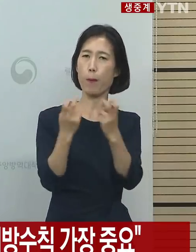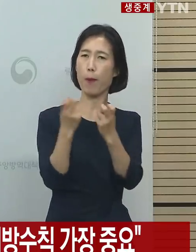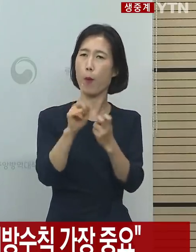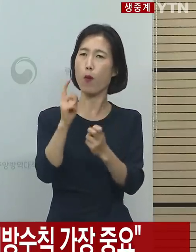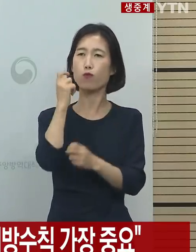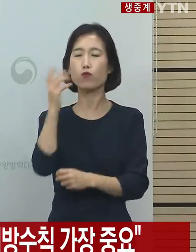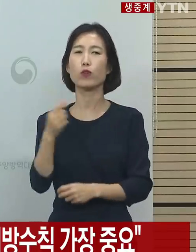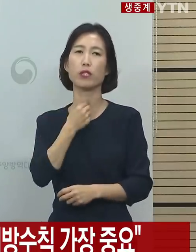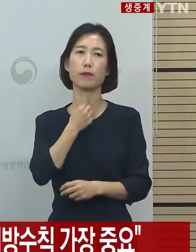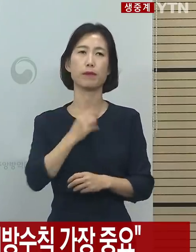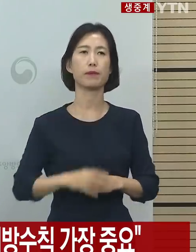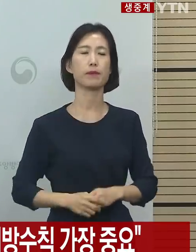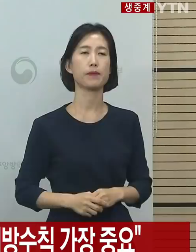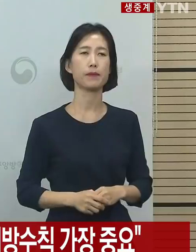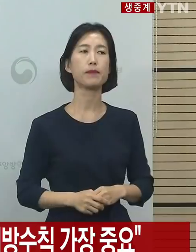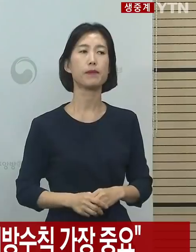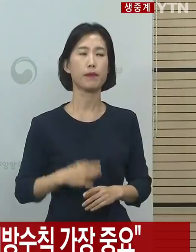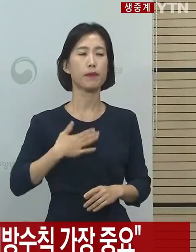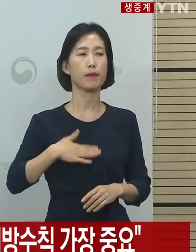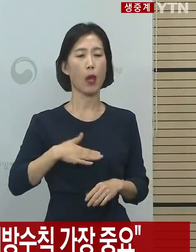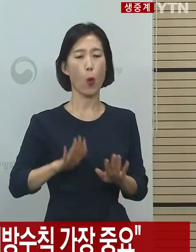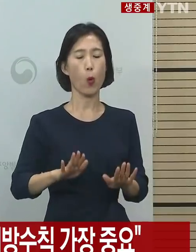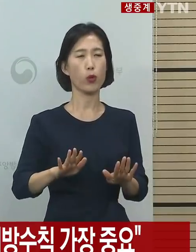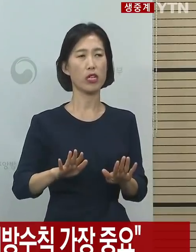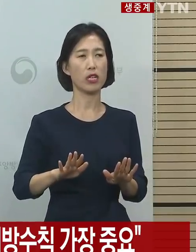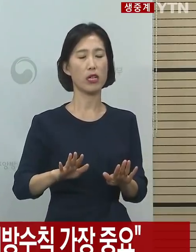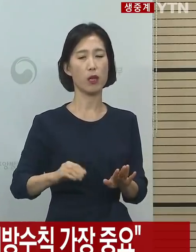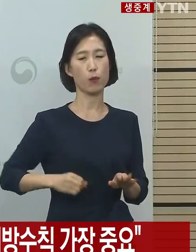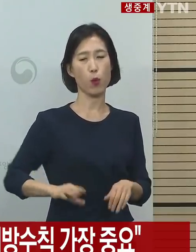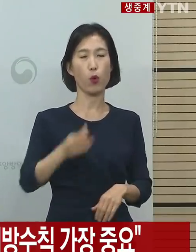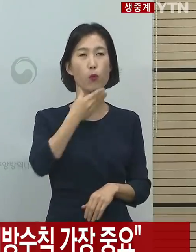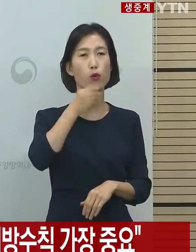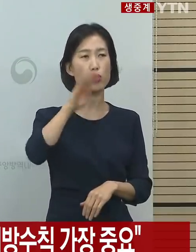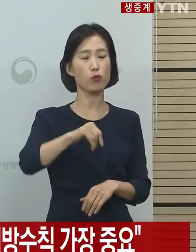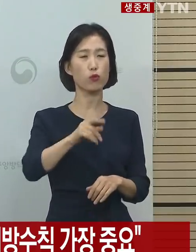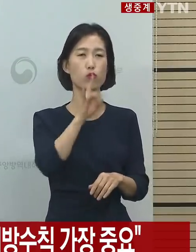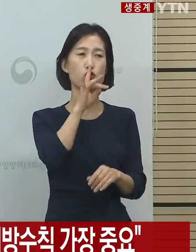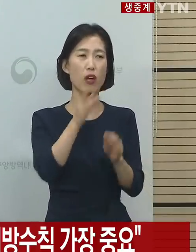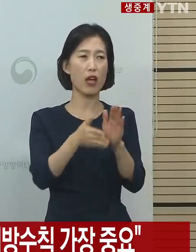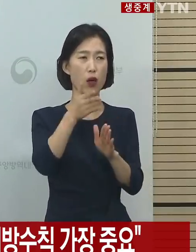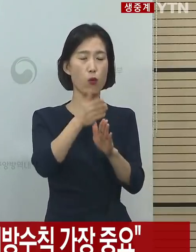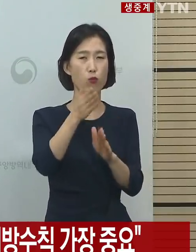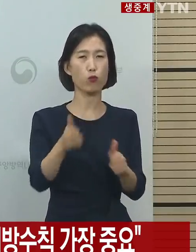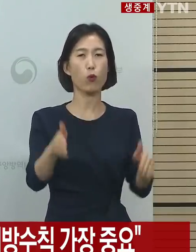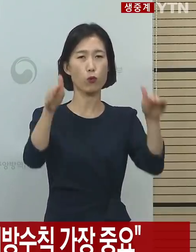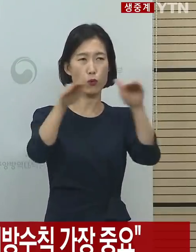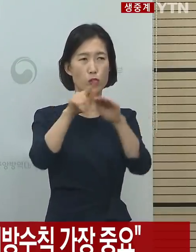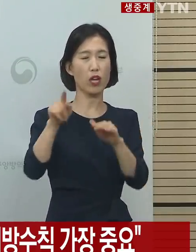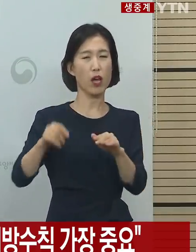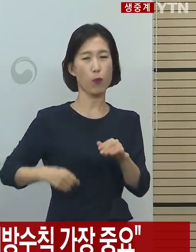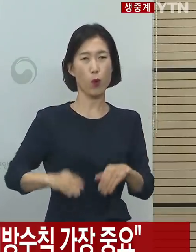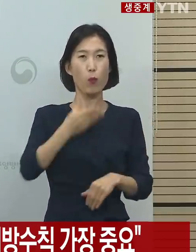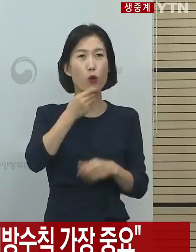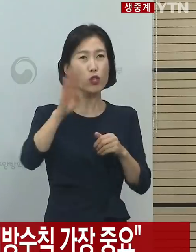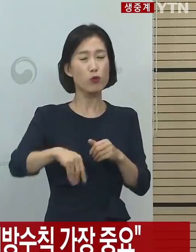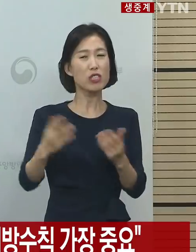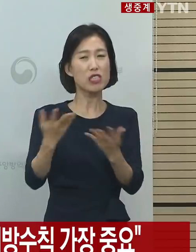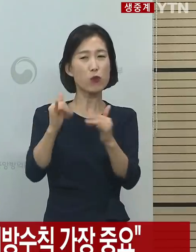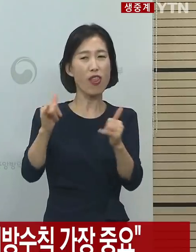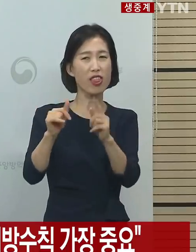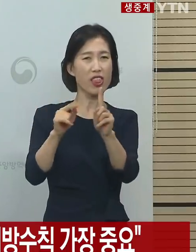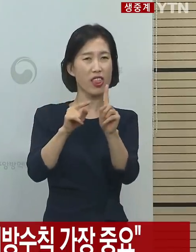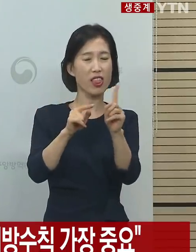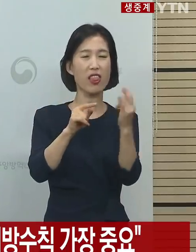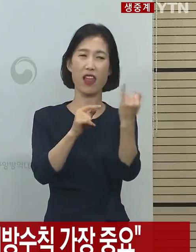네, 오늘 저희가 복지부 중수본에서 이 복지부 직원 관련된 후속 조치에